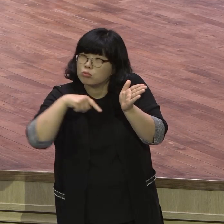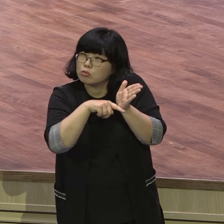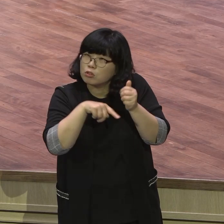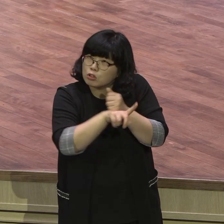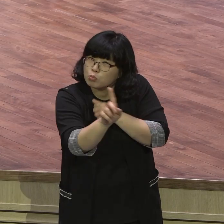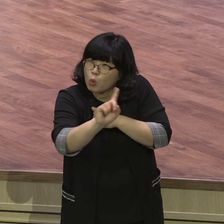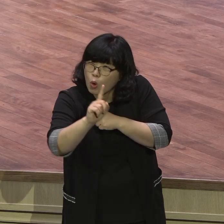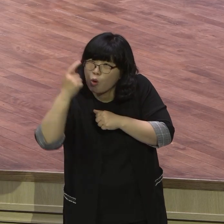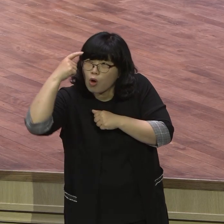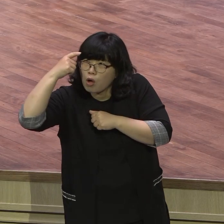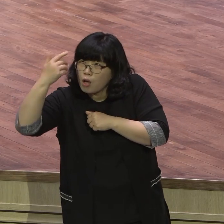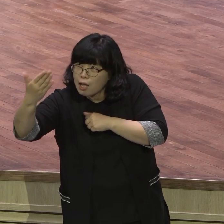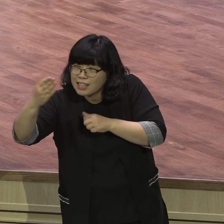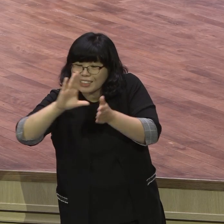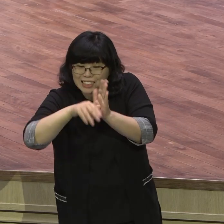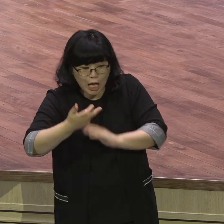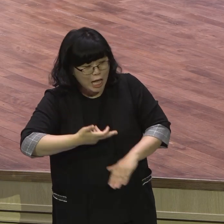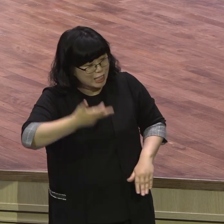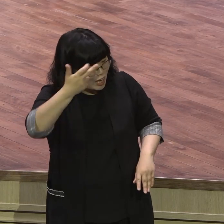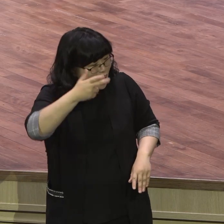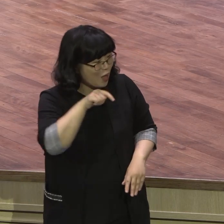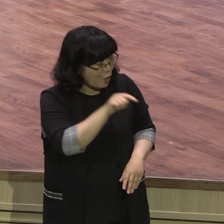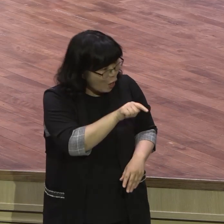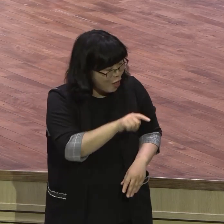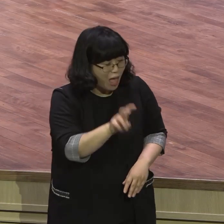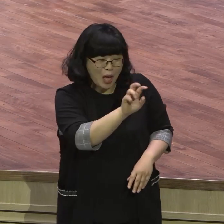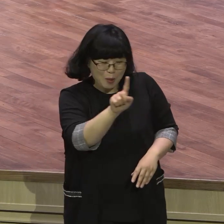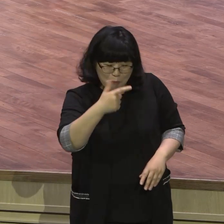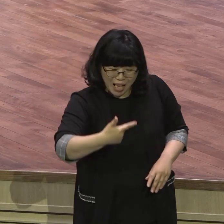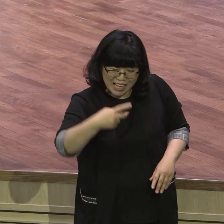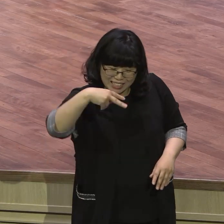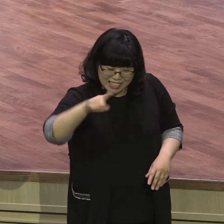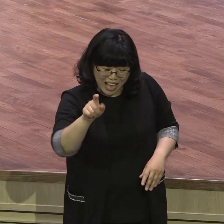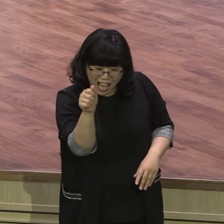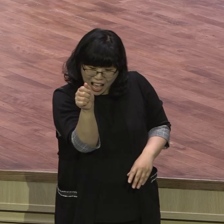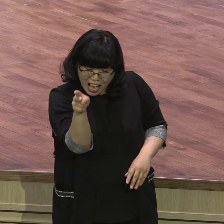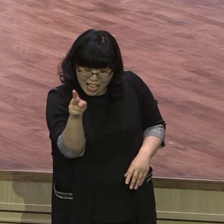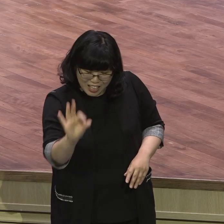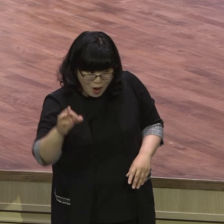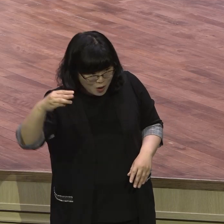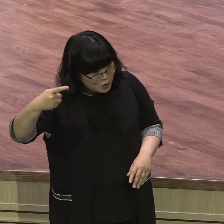모든 것을 딱 형을 통해서 해야 하는 거야